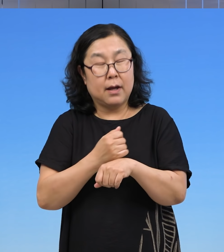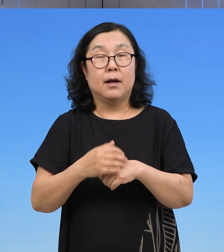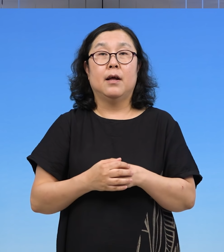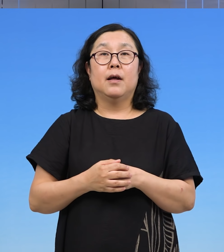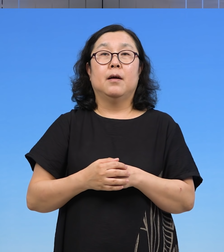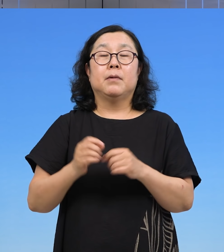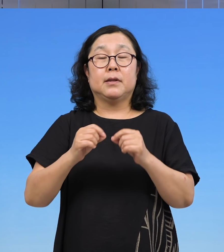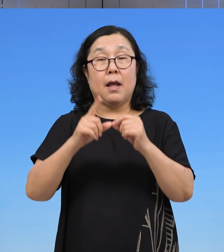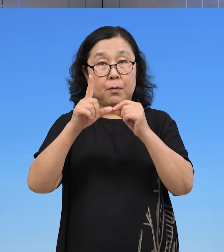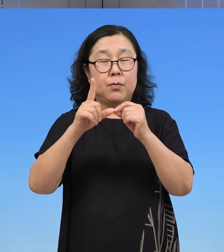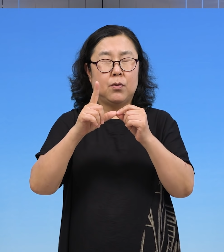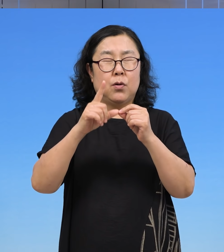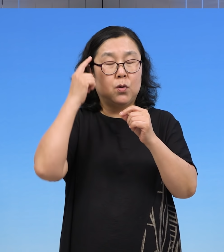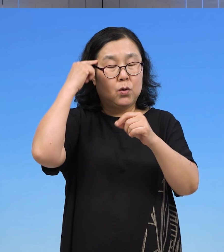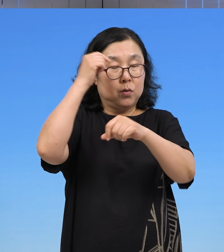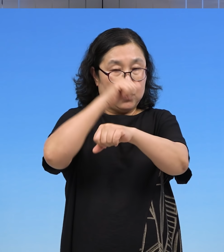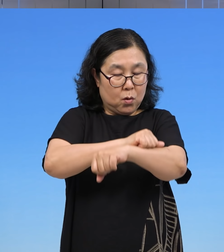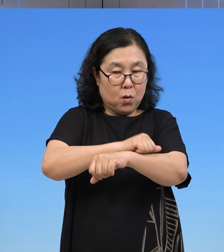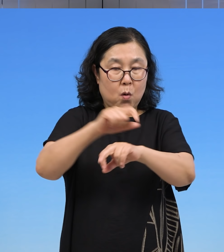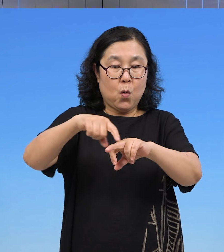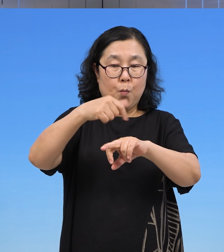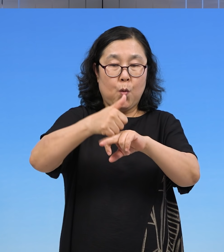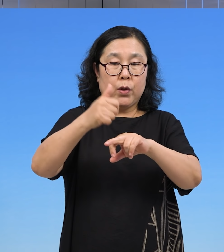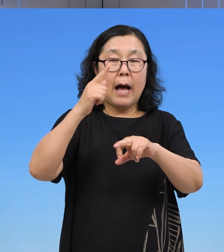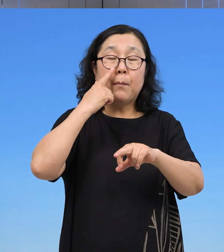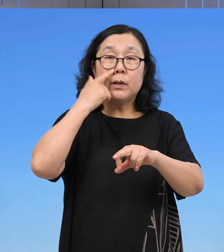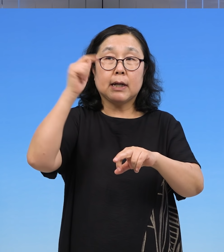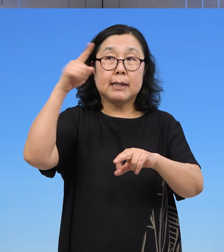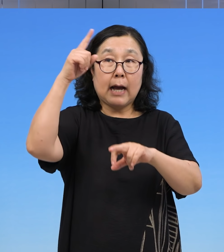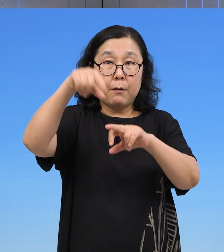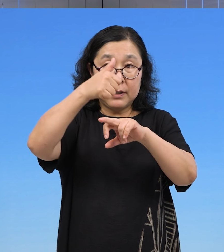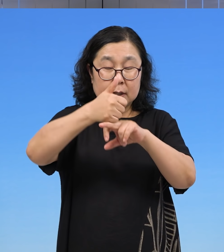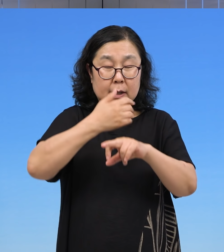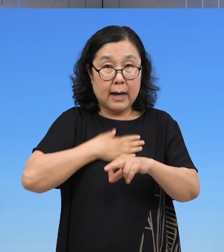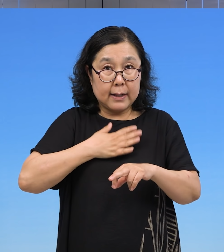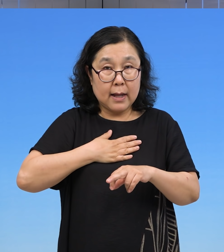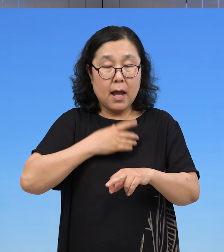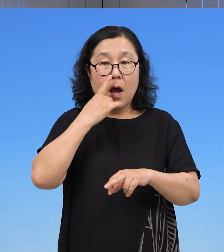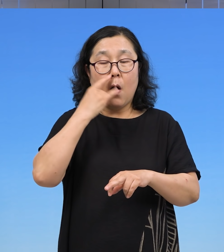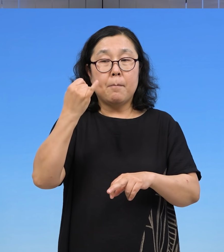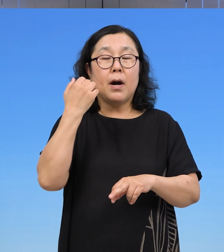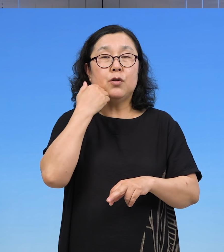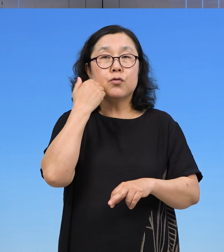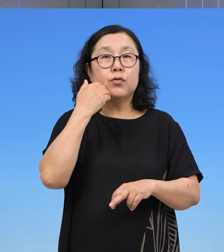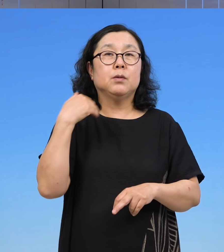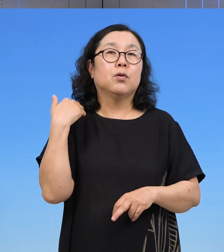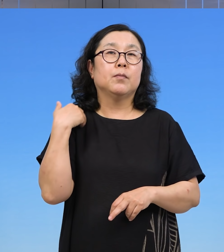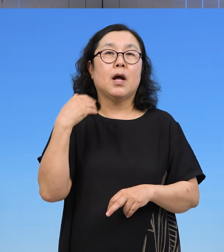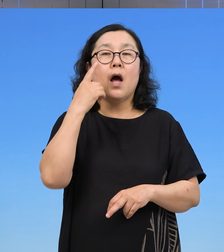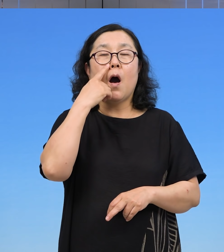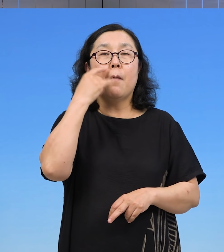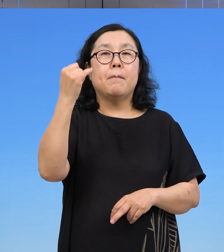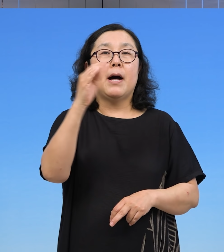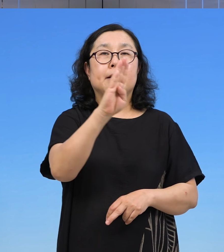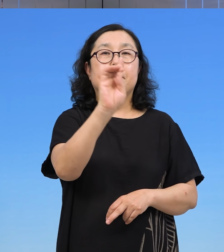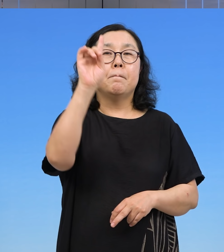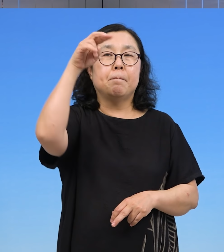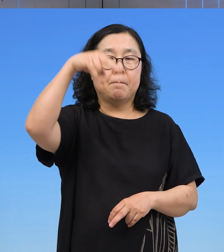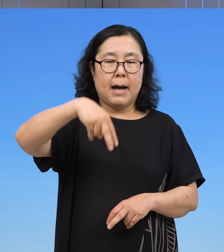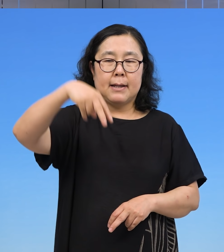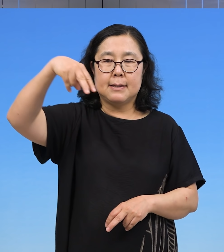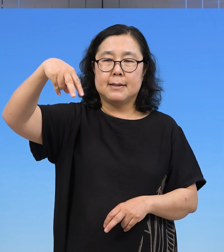뭐 어지간한 분은 이 솔로몬의 아버지가 다빗이라는 거 다 아시는데요 엄마가 누군지는 잘 모르세요 솔로몬의